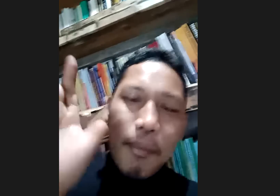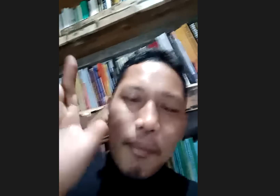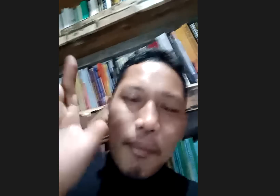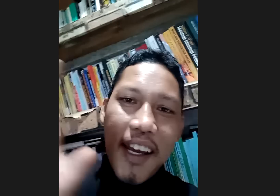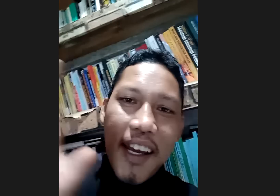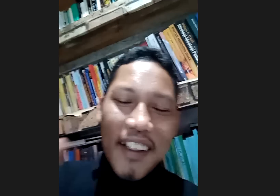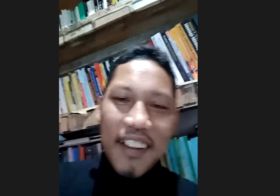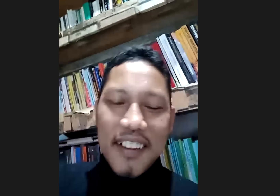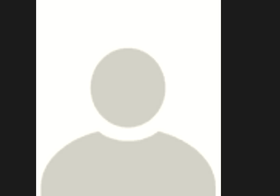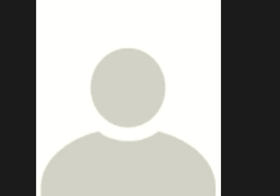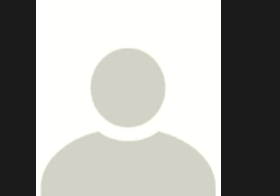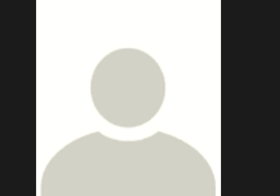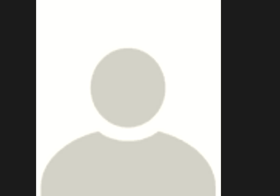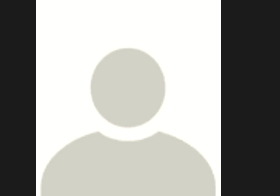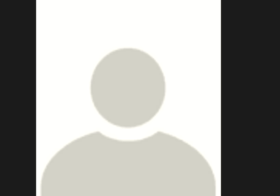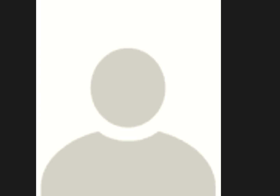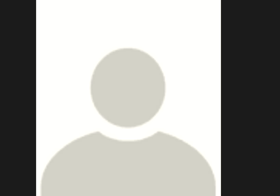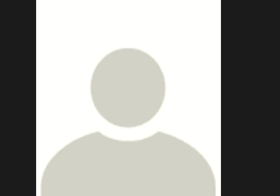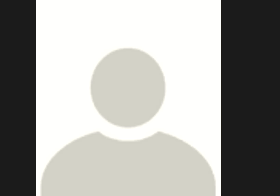ya? Pak Salim?